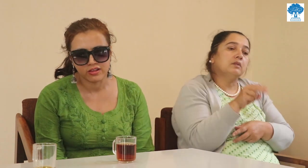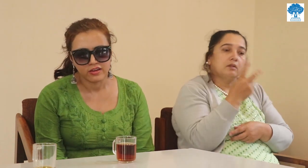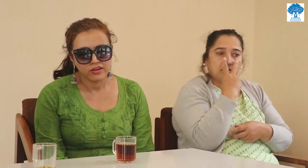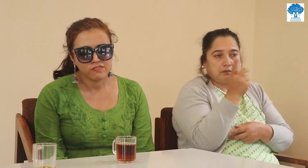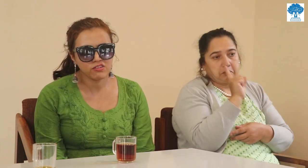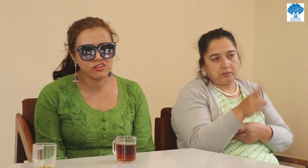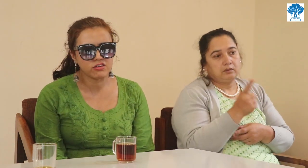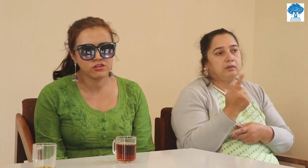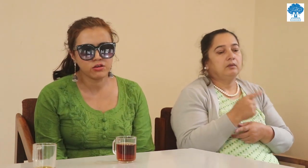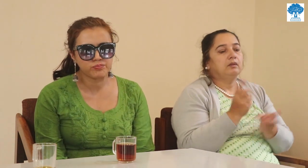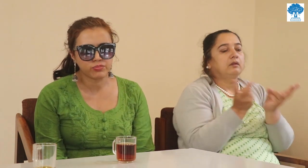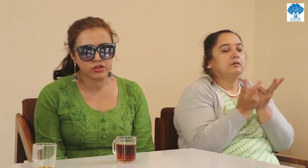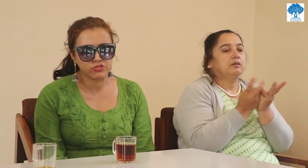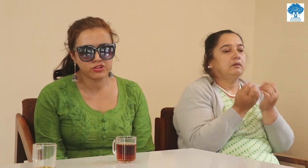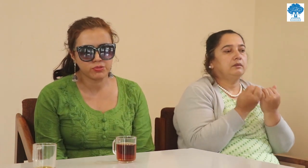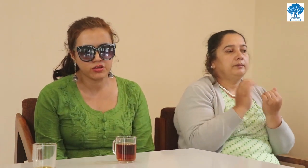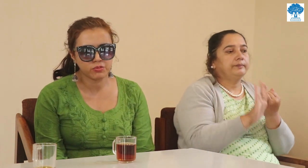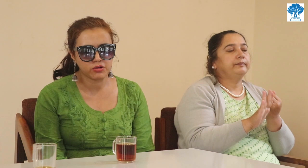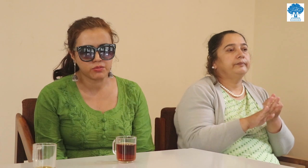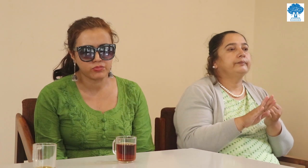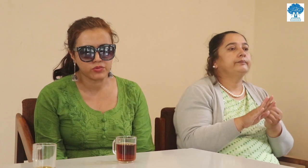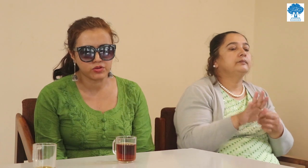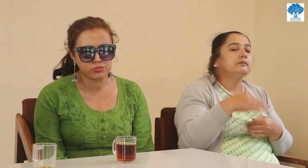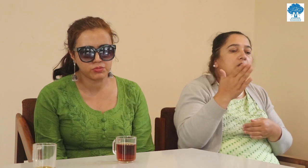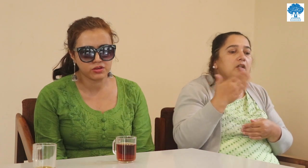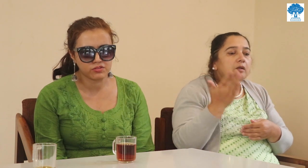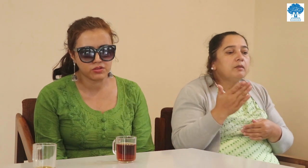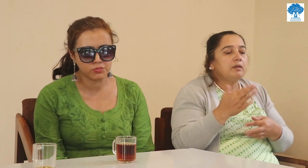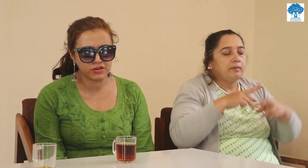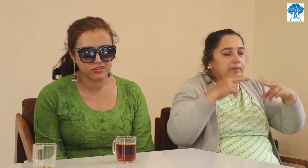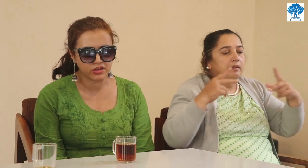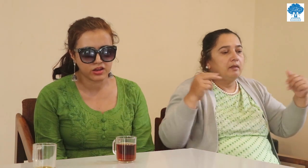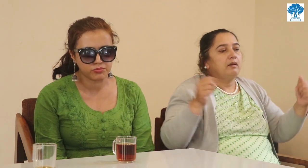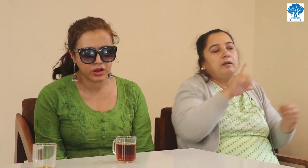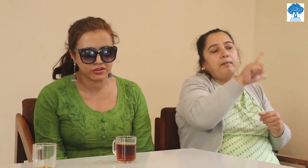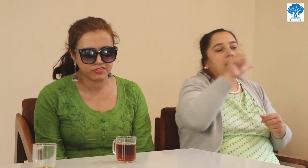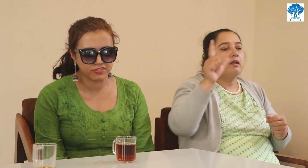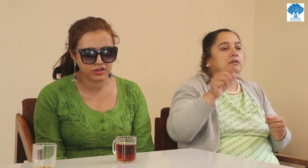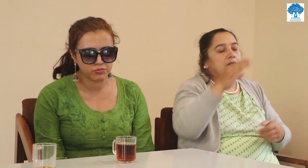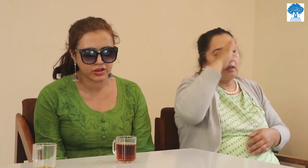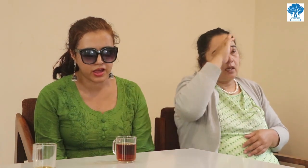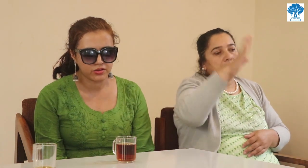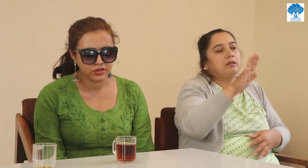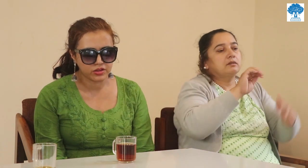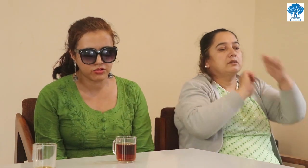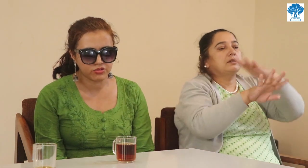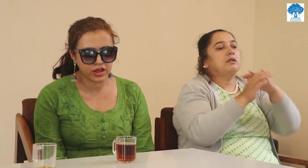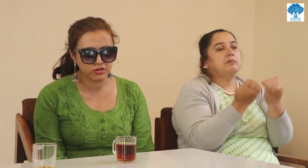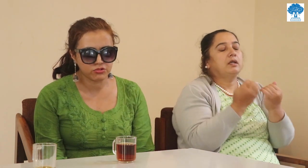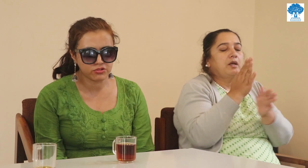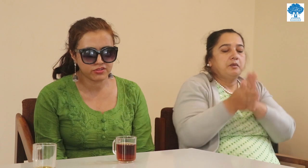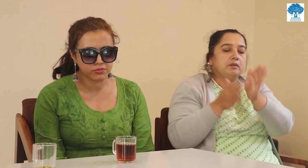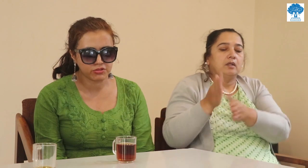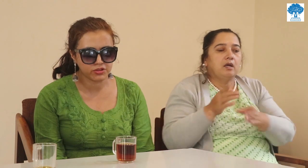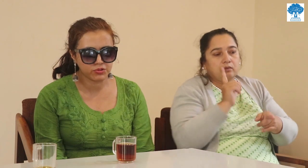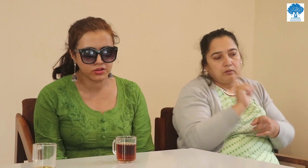कि त्यसै गरेर जति पनि अब विभिन्न नेपाल सरकारबाट सञ्चालन भएका